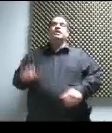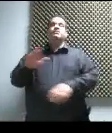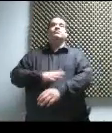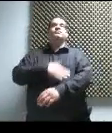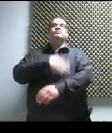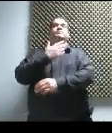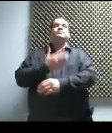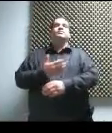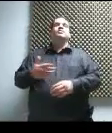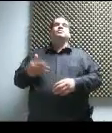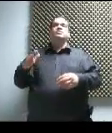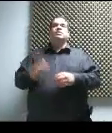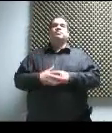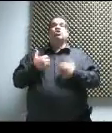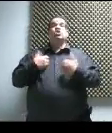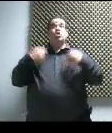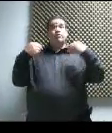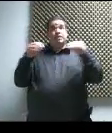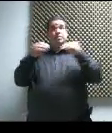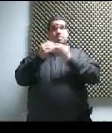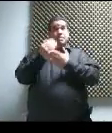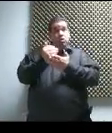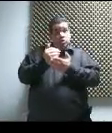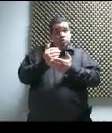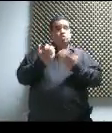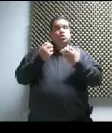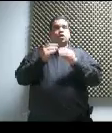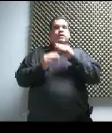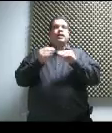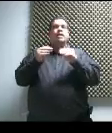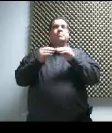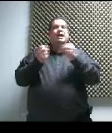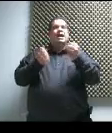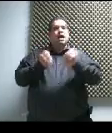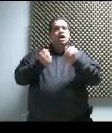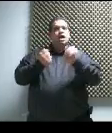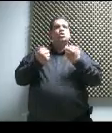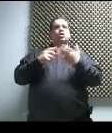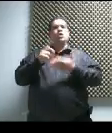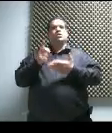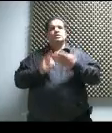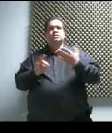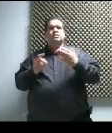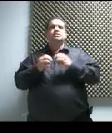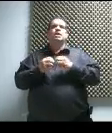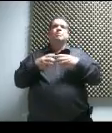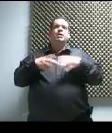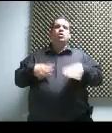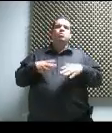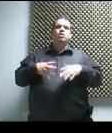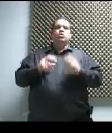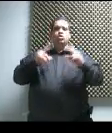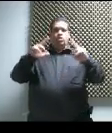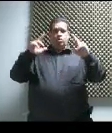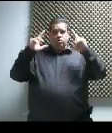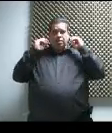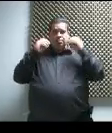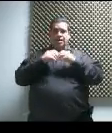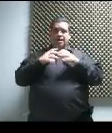Yo quiero vender más bizcochos. Yo quiero arreglar más carros. Yo quiero diseñar más ropa. Yo quiero recortar más